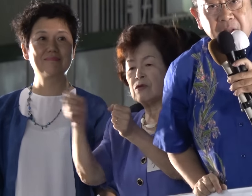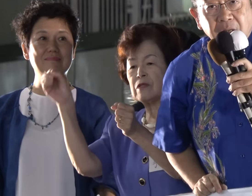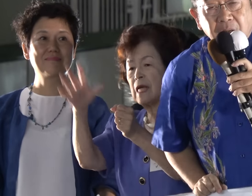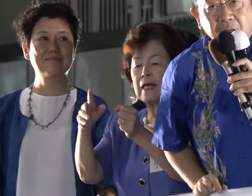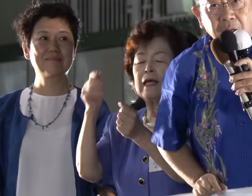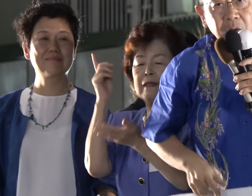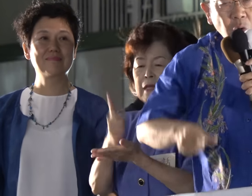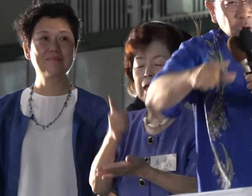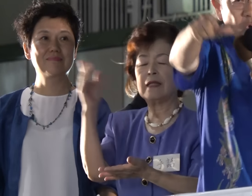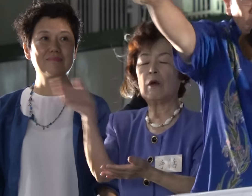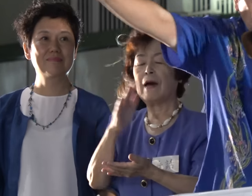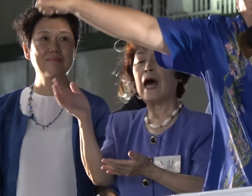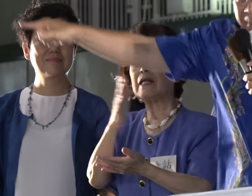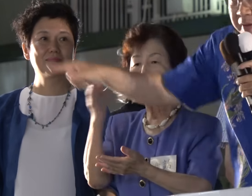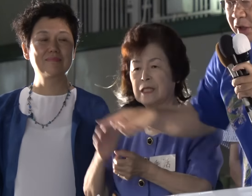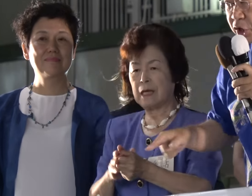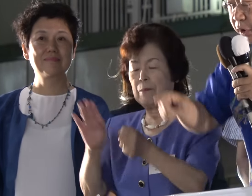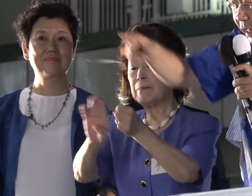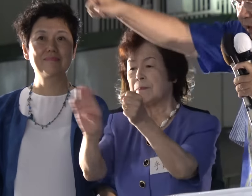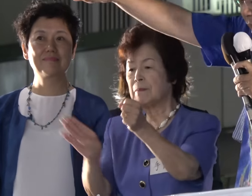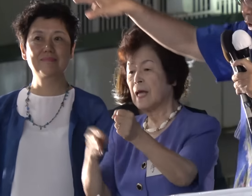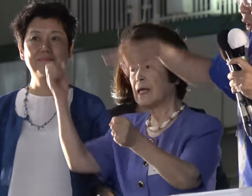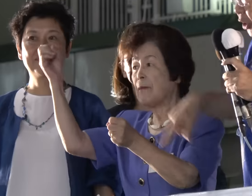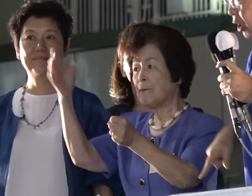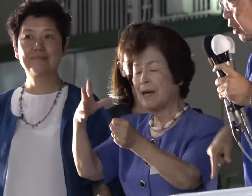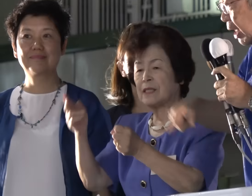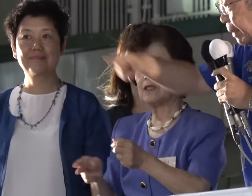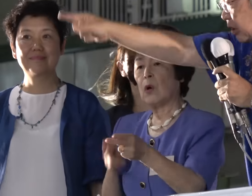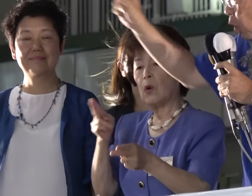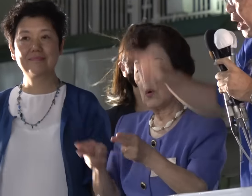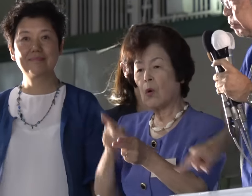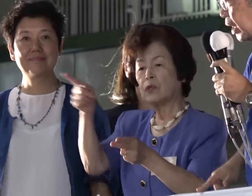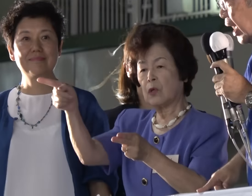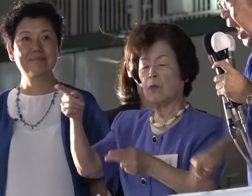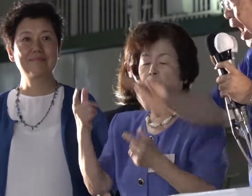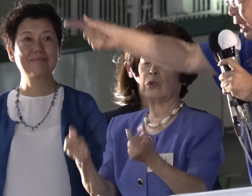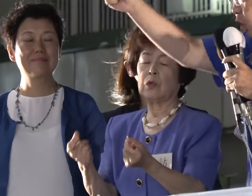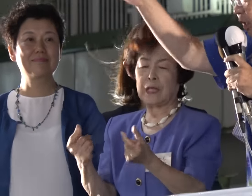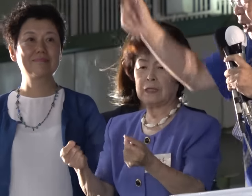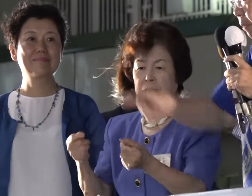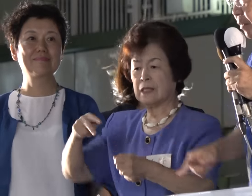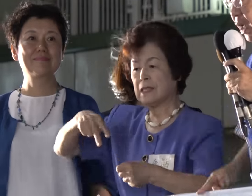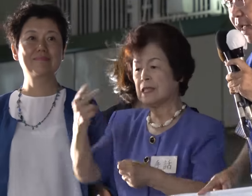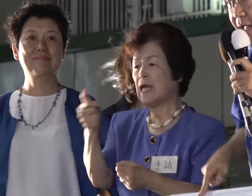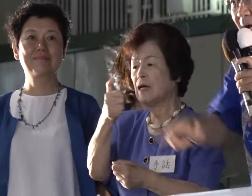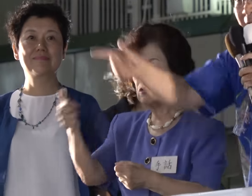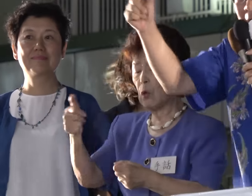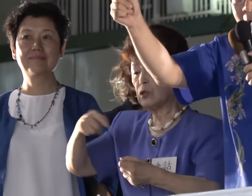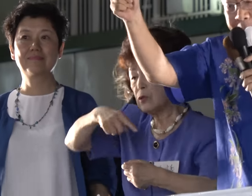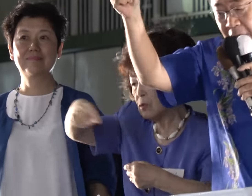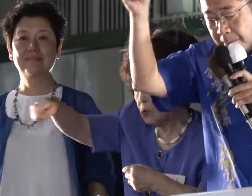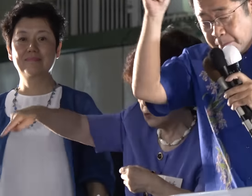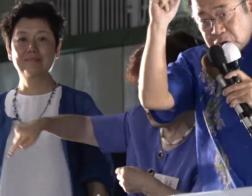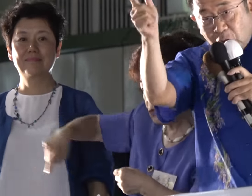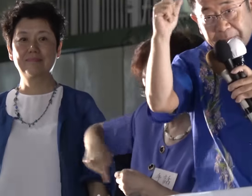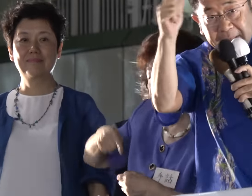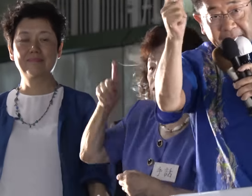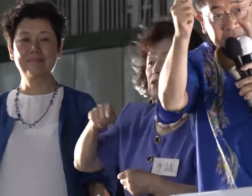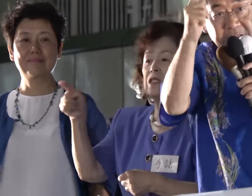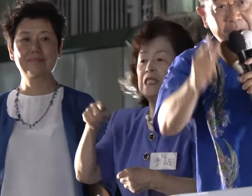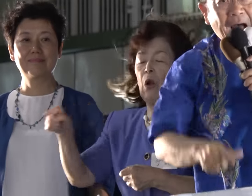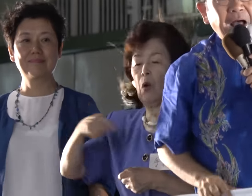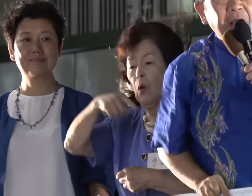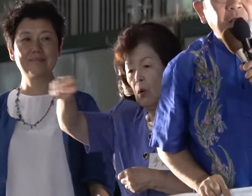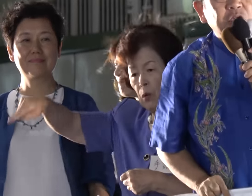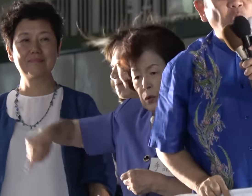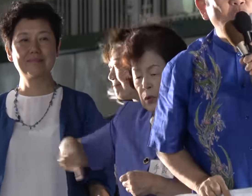。この東京周辺250キロの原発止める、廃炉にする。かたや元岩手